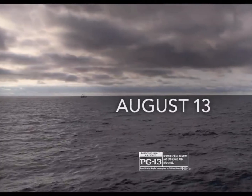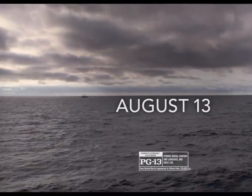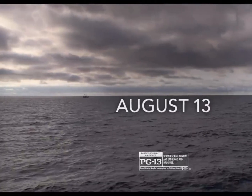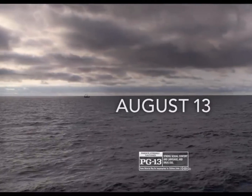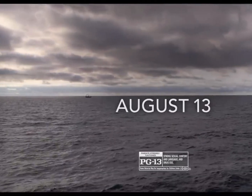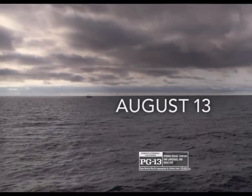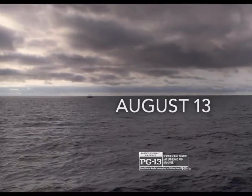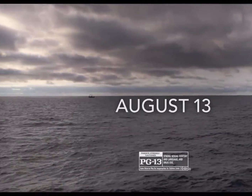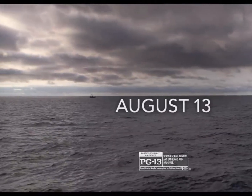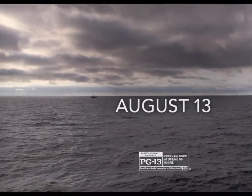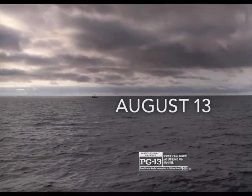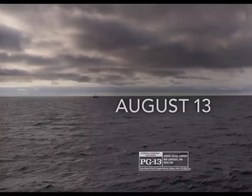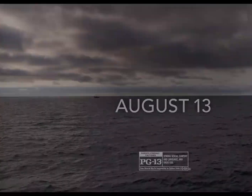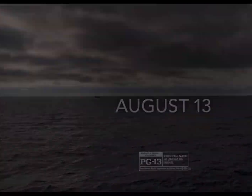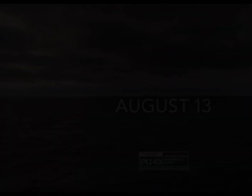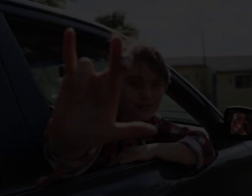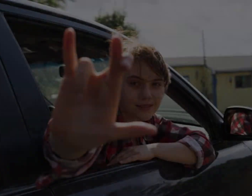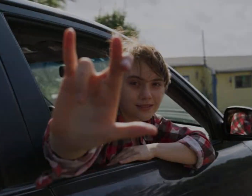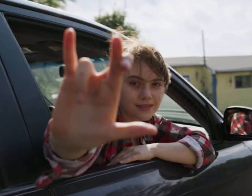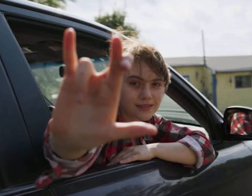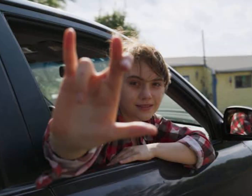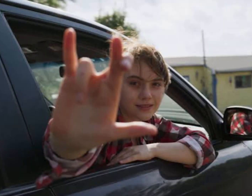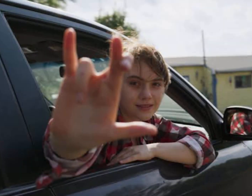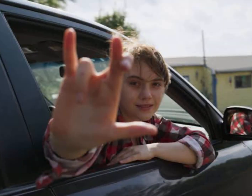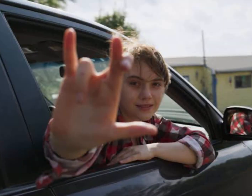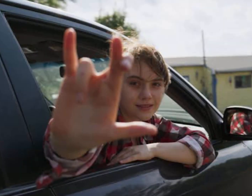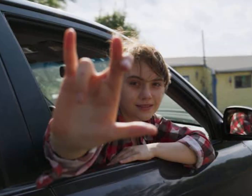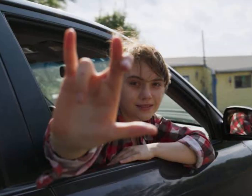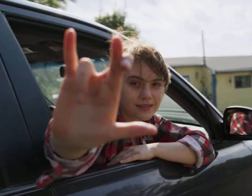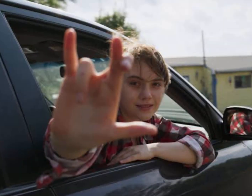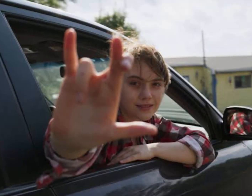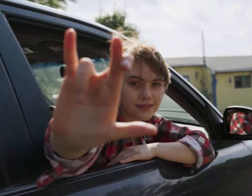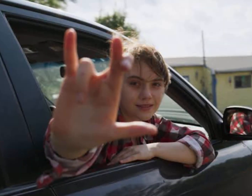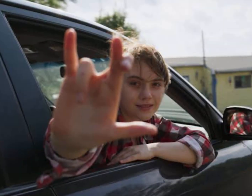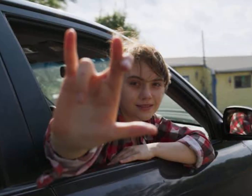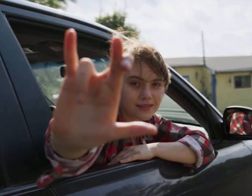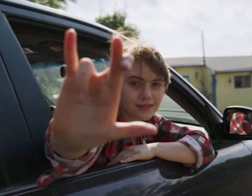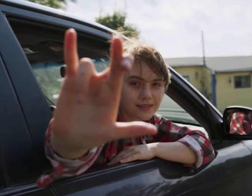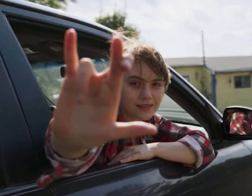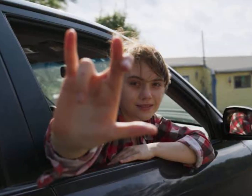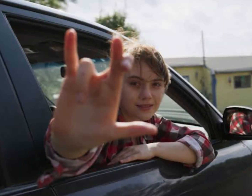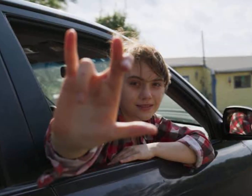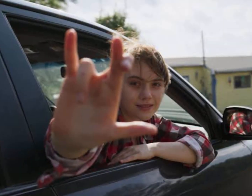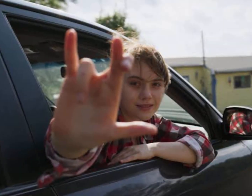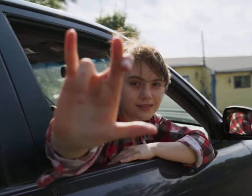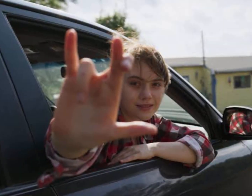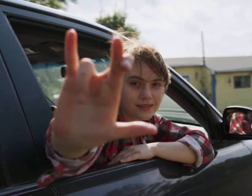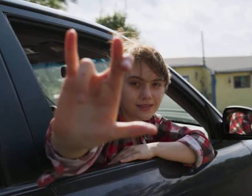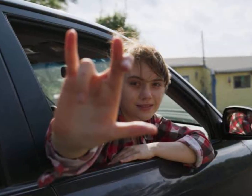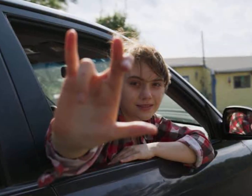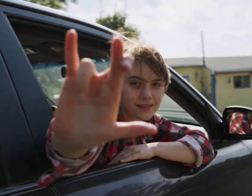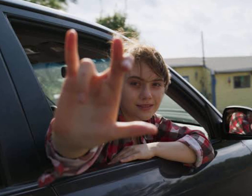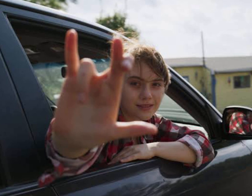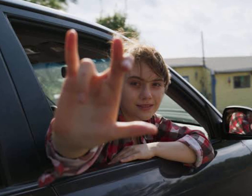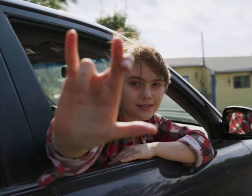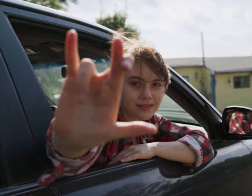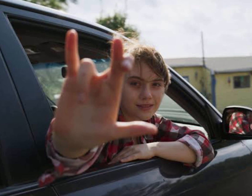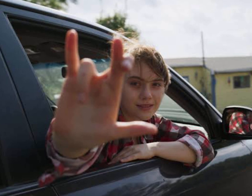canal para poder generar más videos como este. Esto es Imágenes en Movimiento. Hasta la próxima.